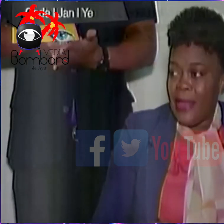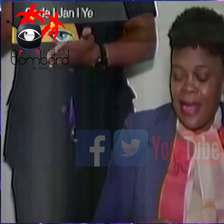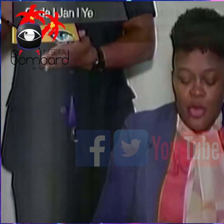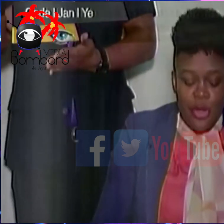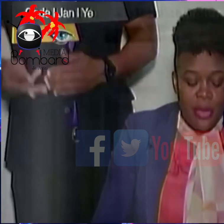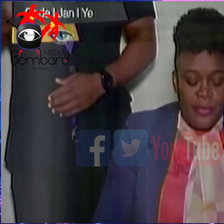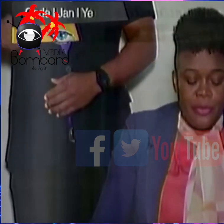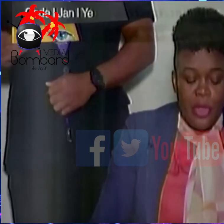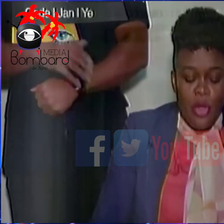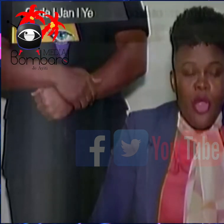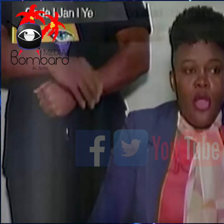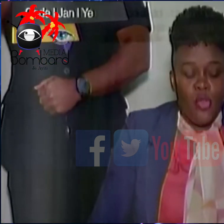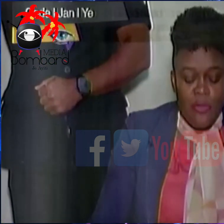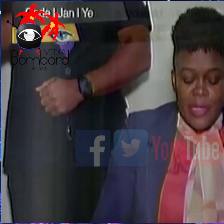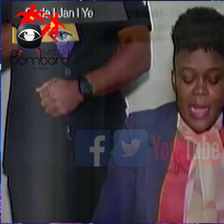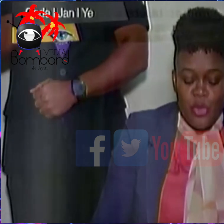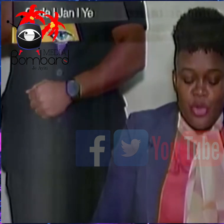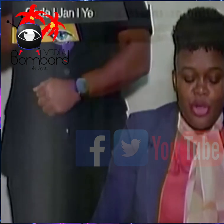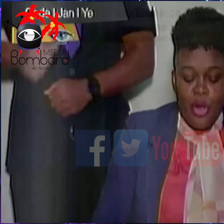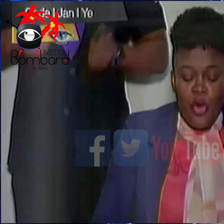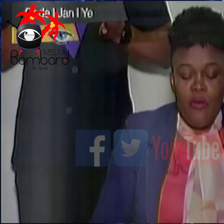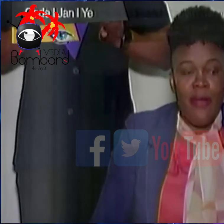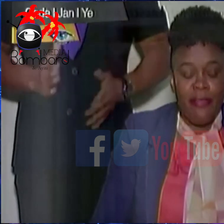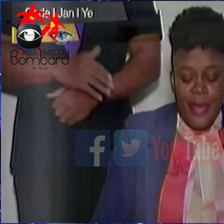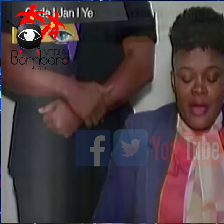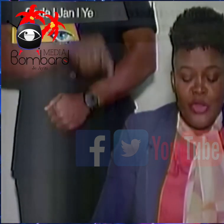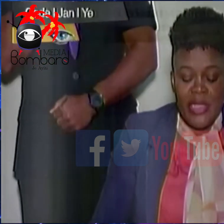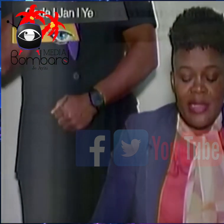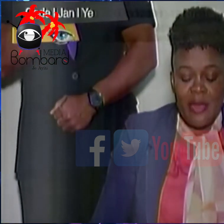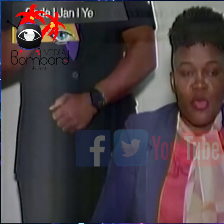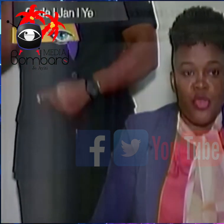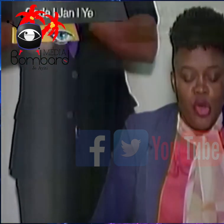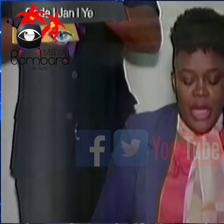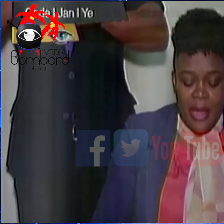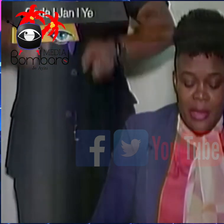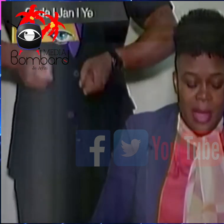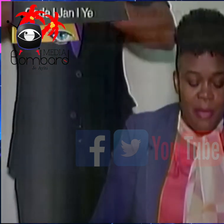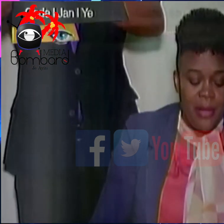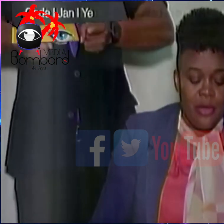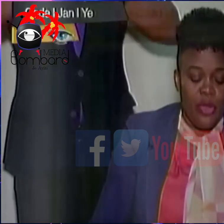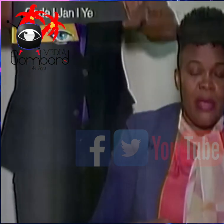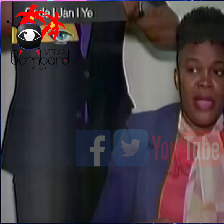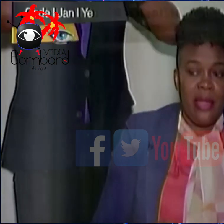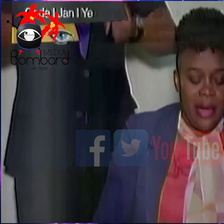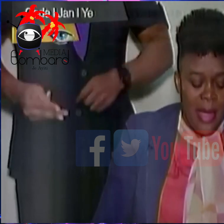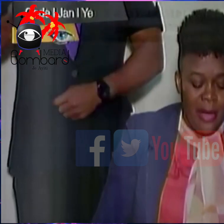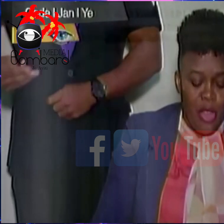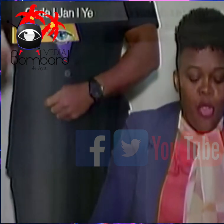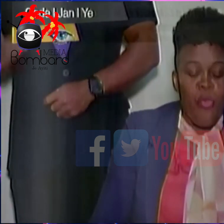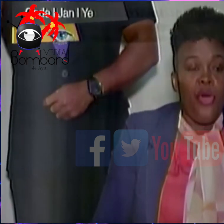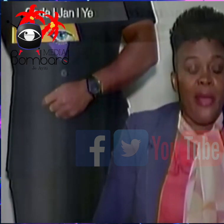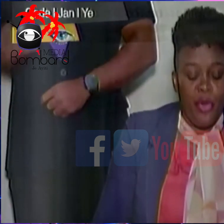Monsieur l'ambassadeur, je vous assure que l'on va faire une distribution équitable de ces